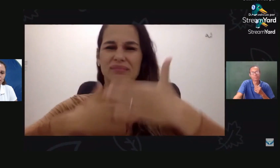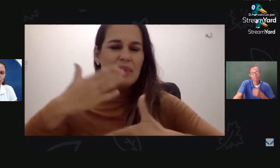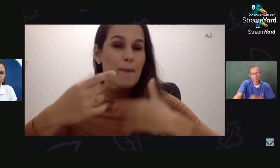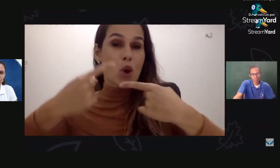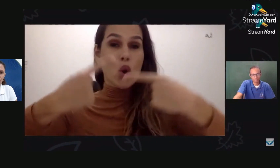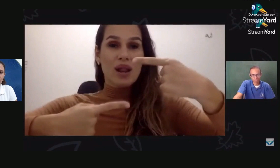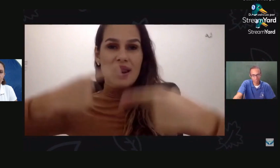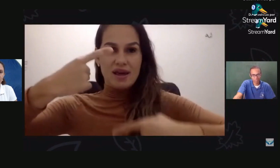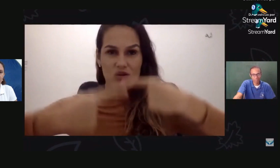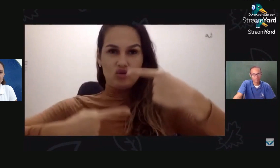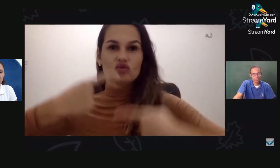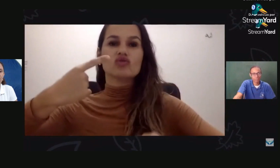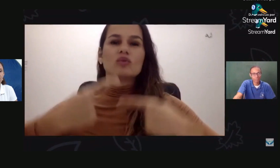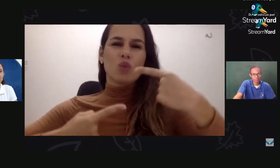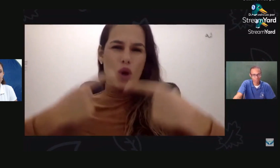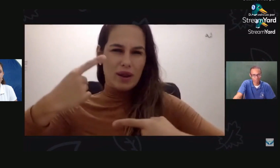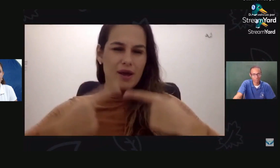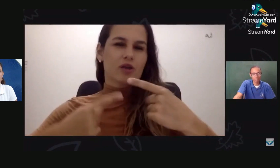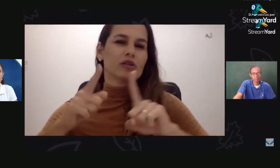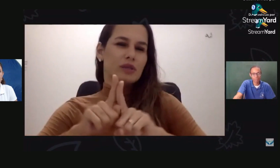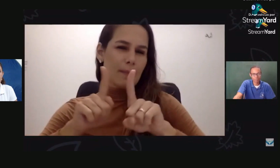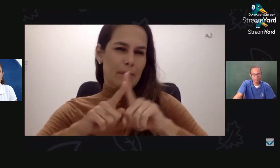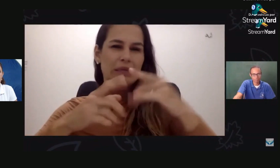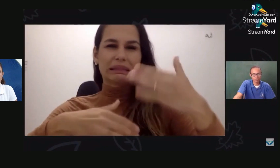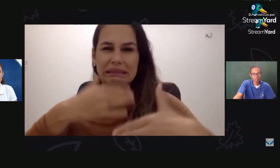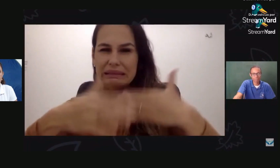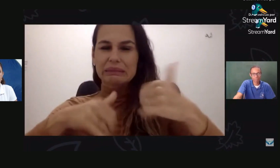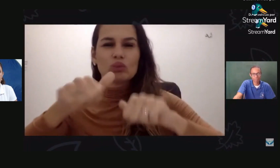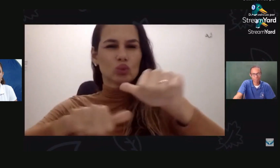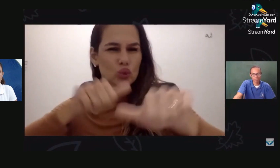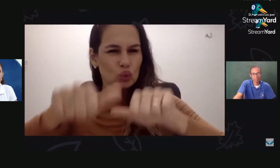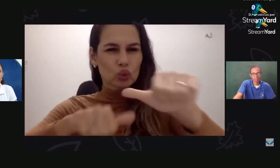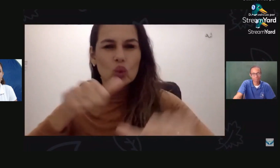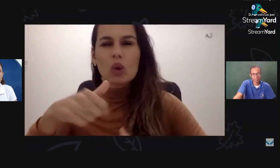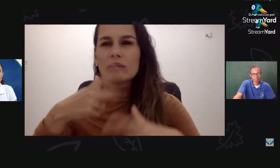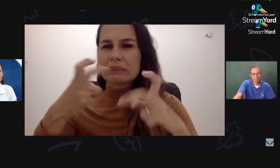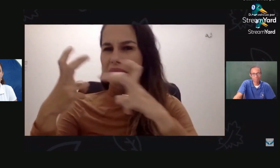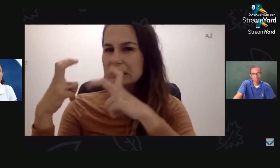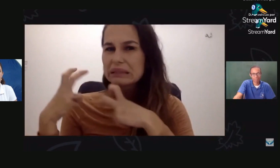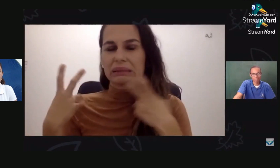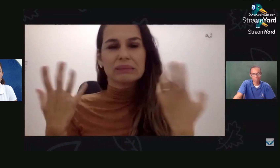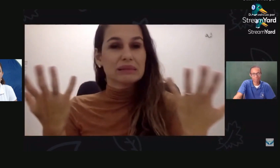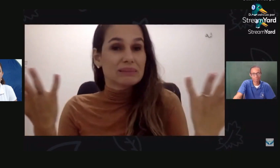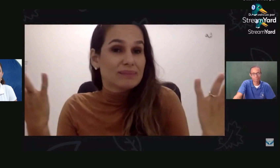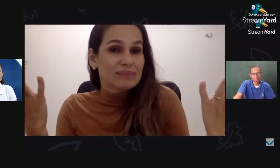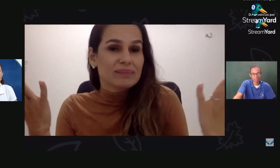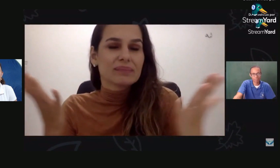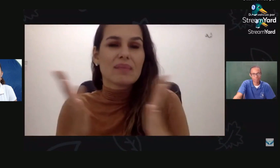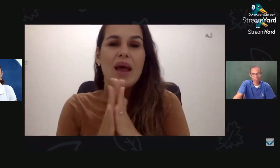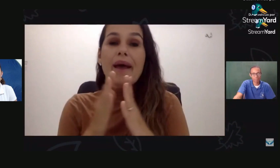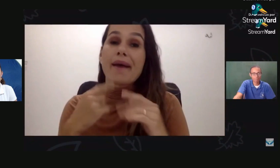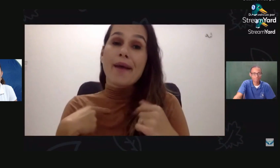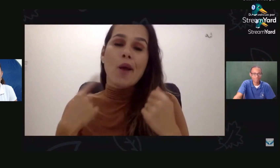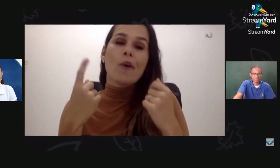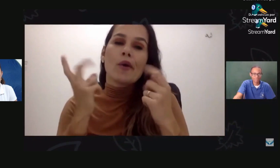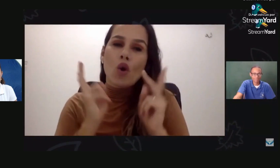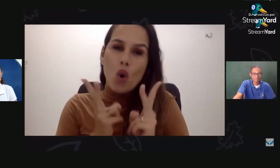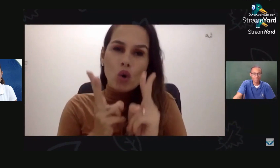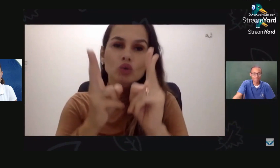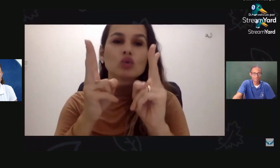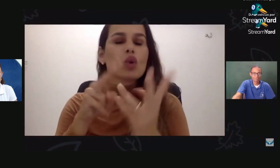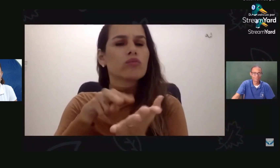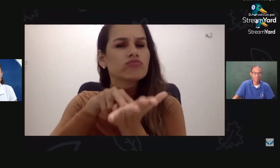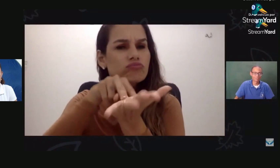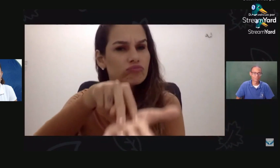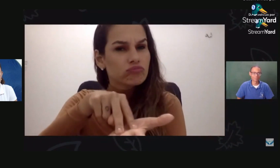mudança política, né? Tem uma mudança política também, né? E há um desenvolvimento, há uma discussão